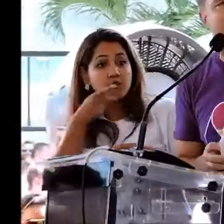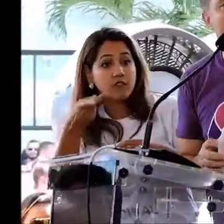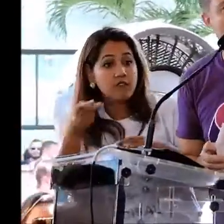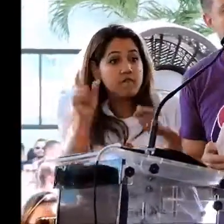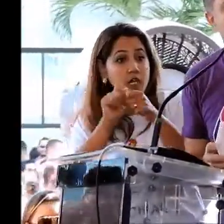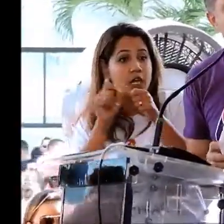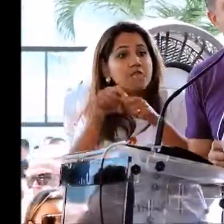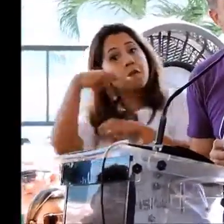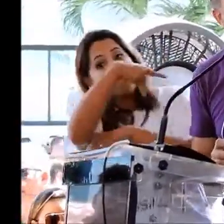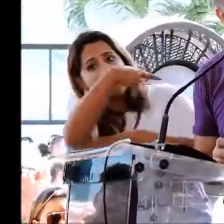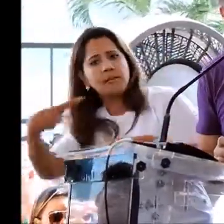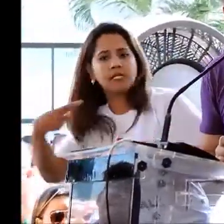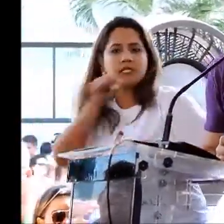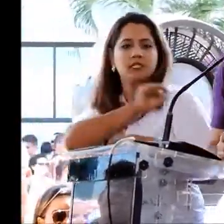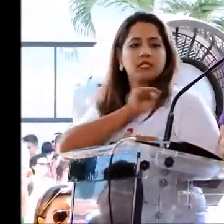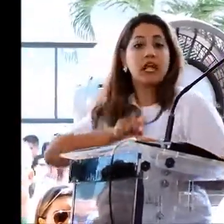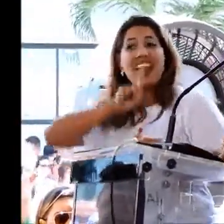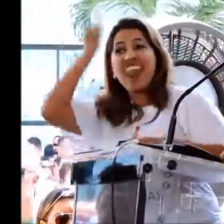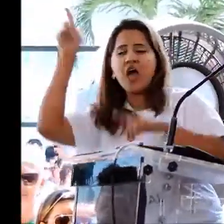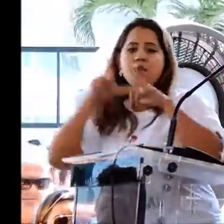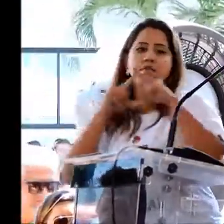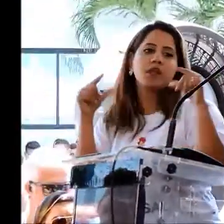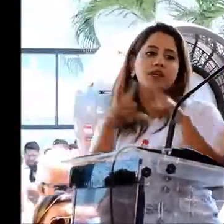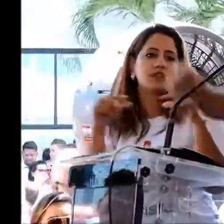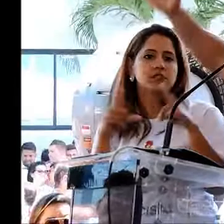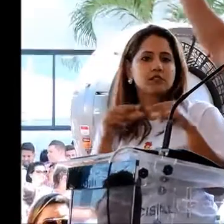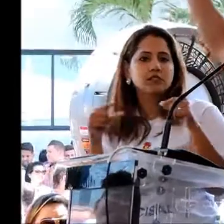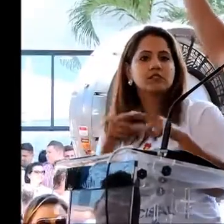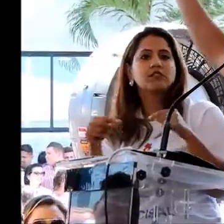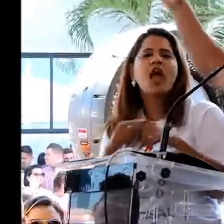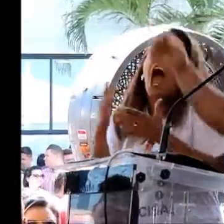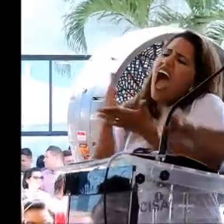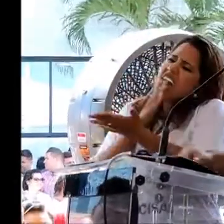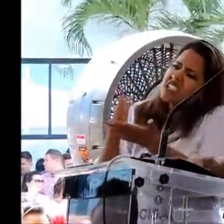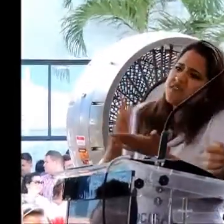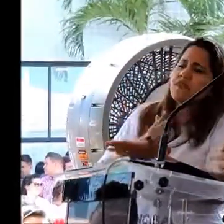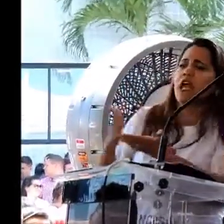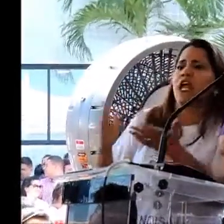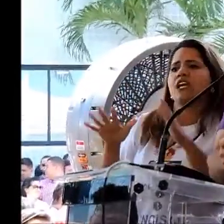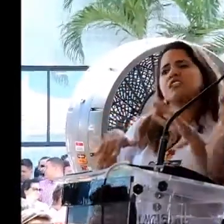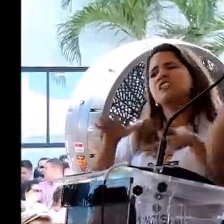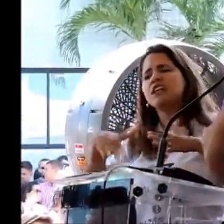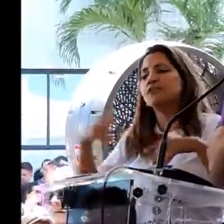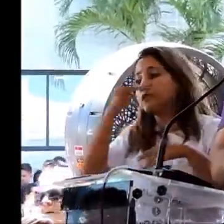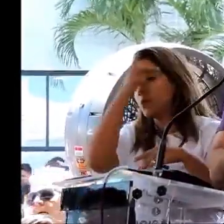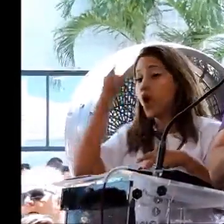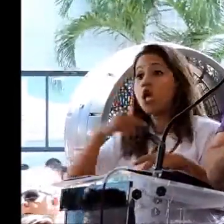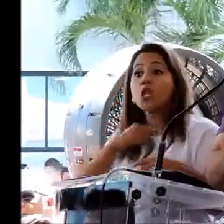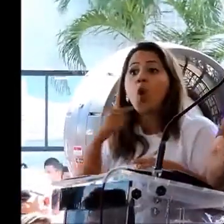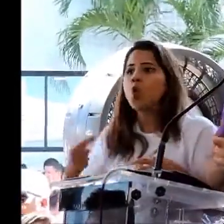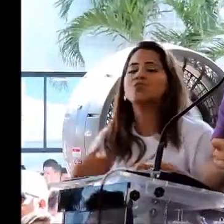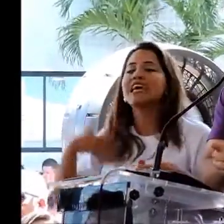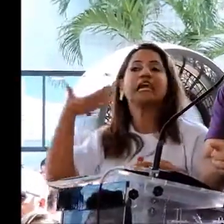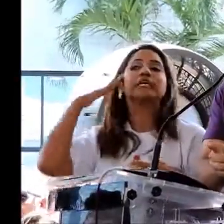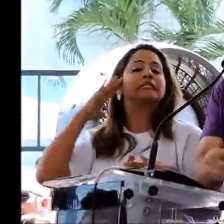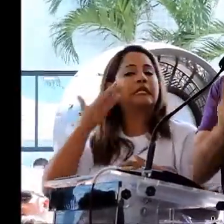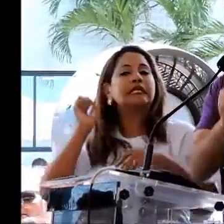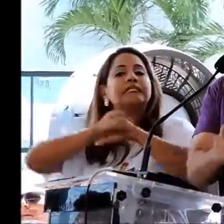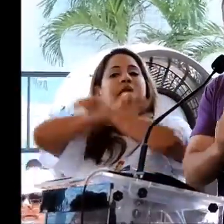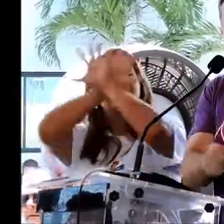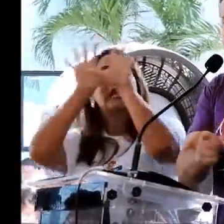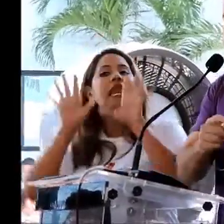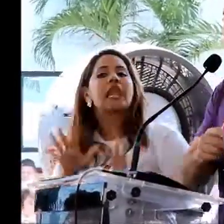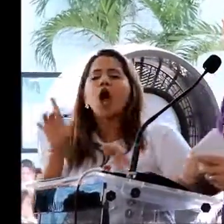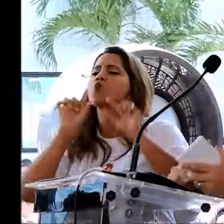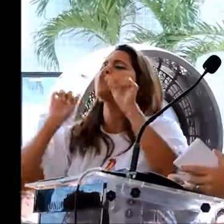senhor fazia como presidente do Senado em Brasília, às vezes as pessoas não conseguem compreender o